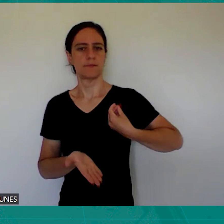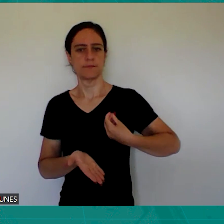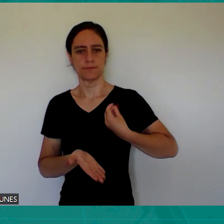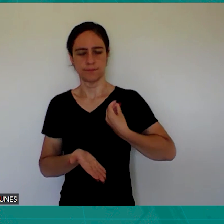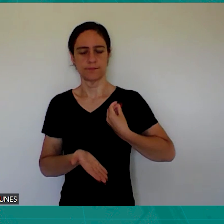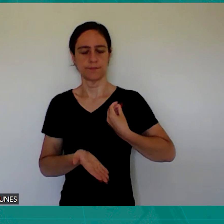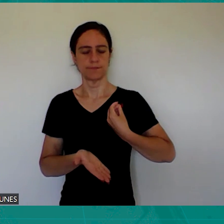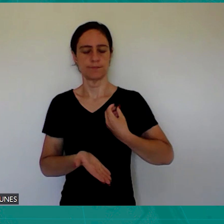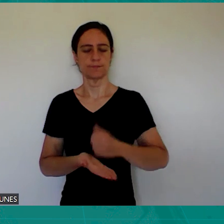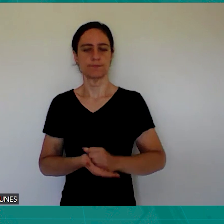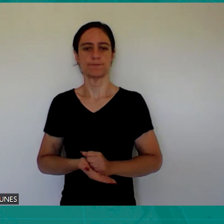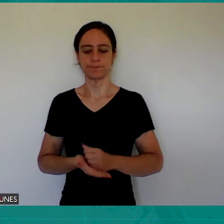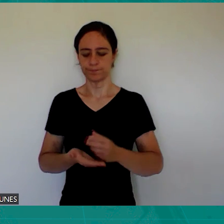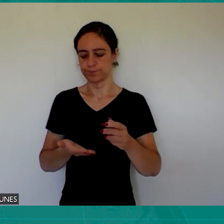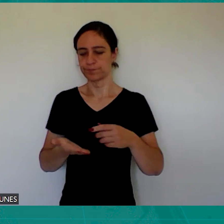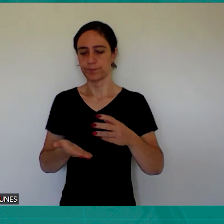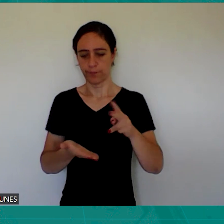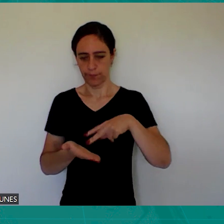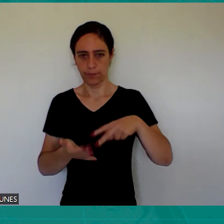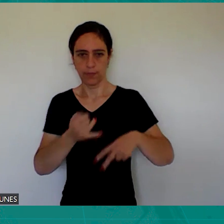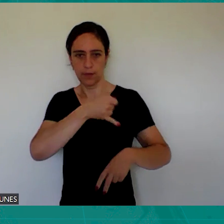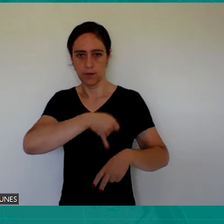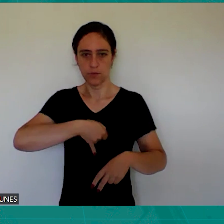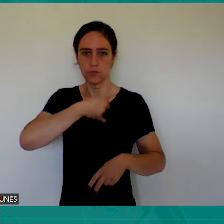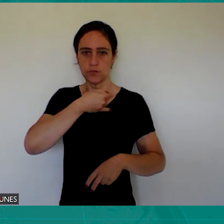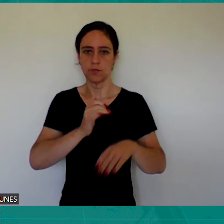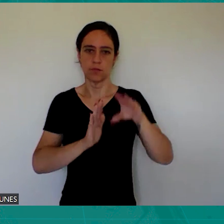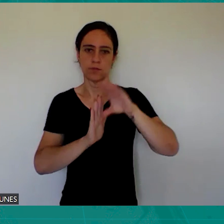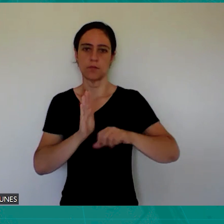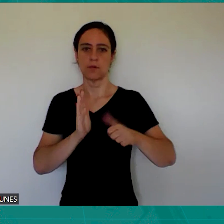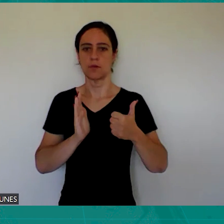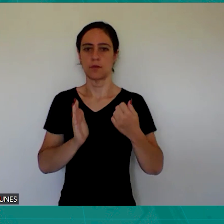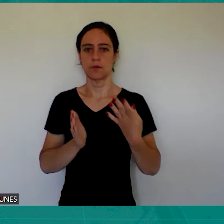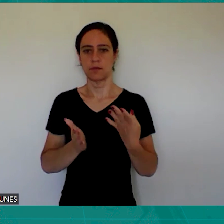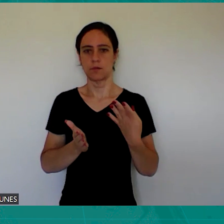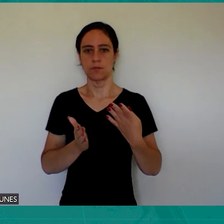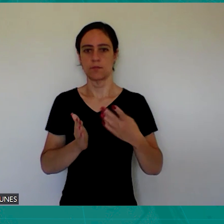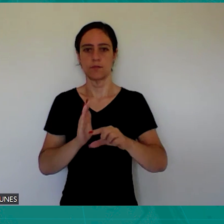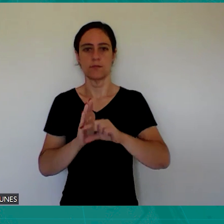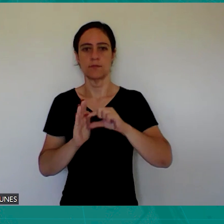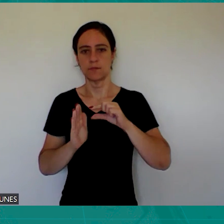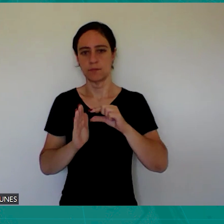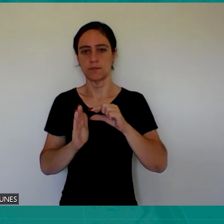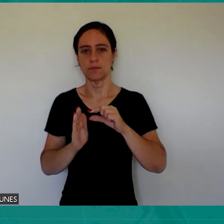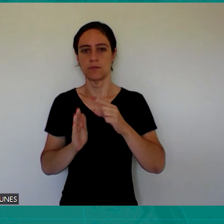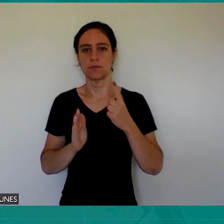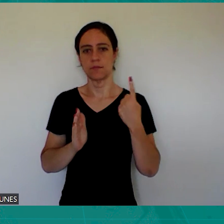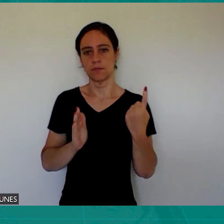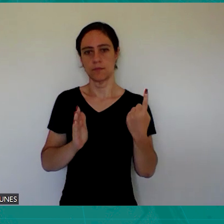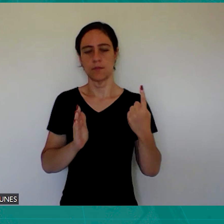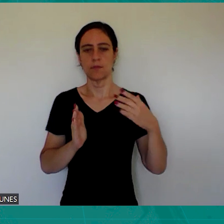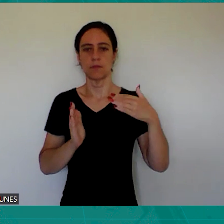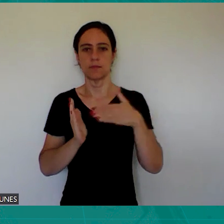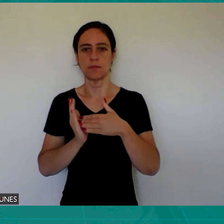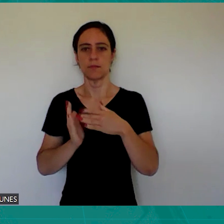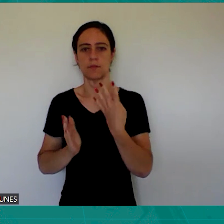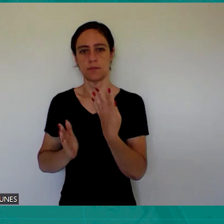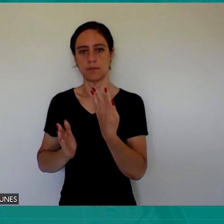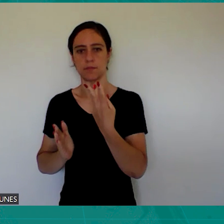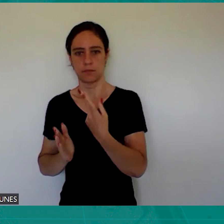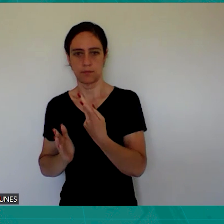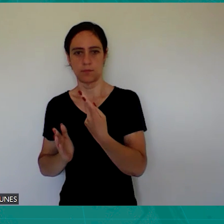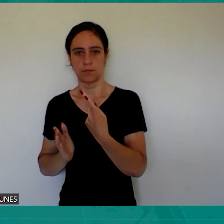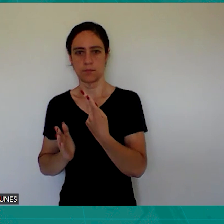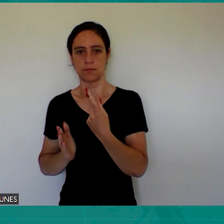da Bíblia, João, capítulo 14, versículos de 1 até 31.